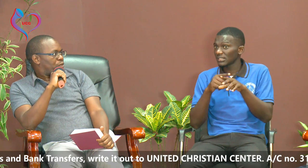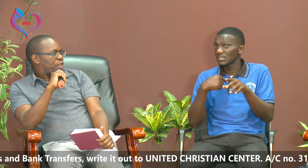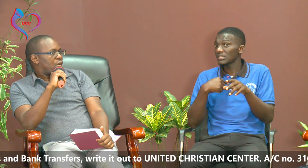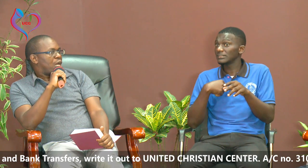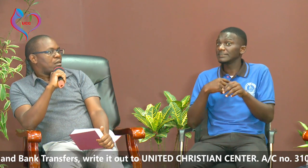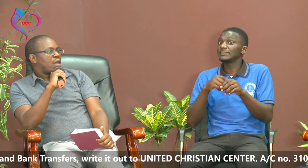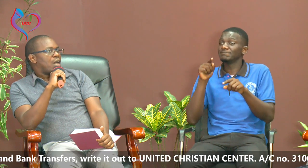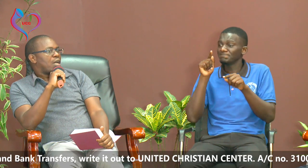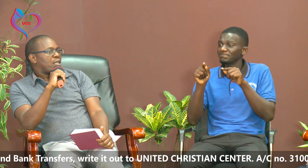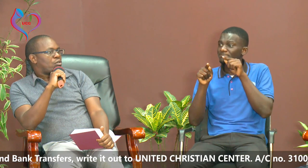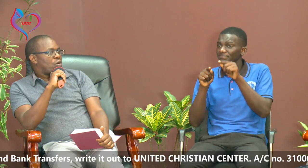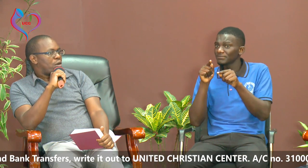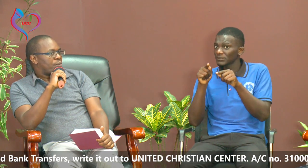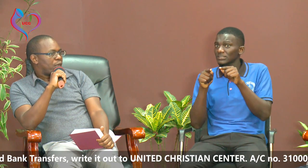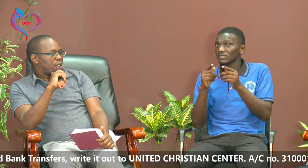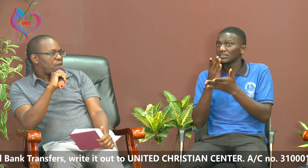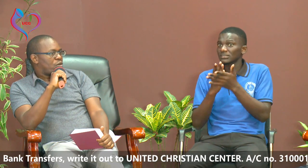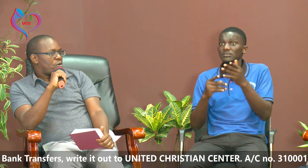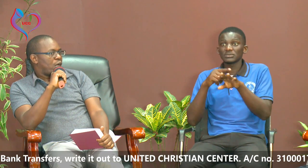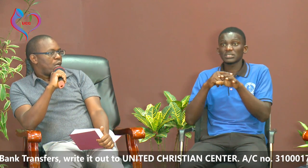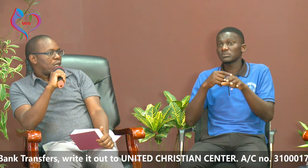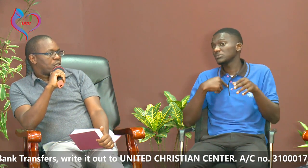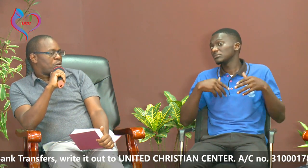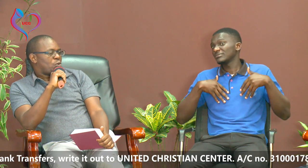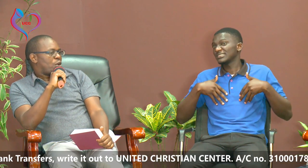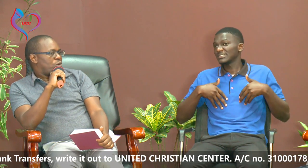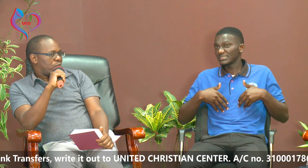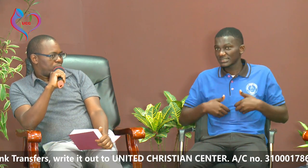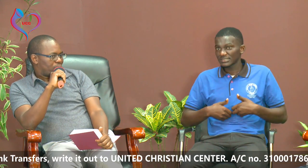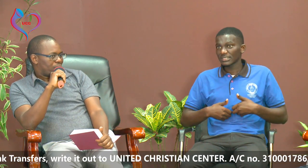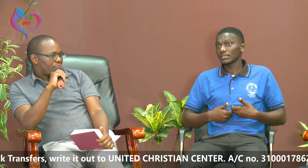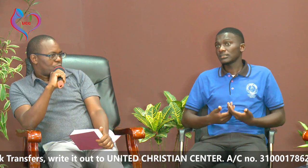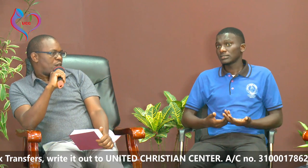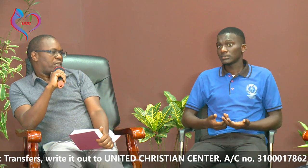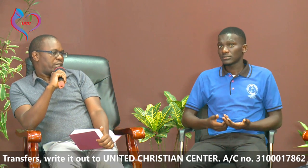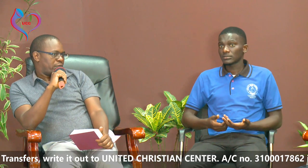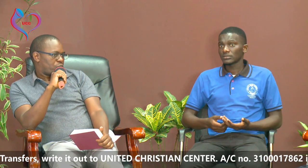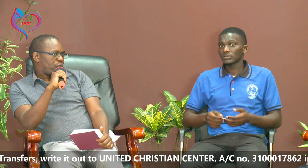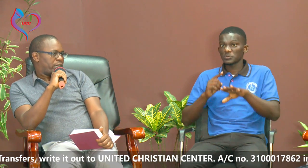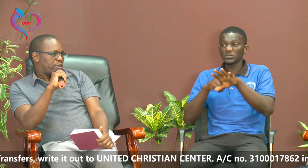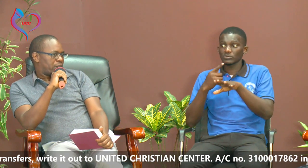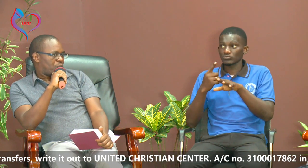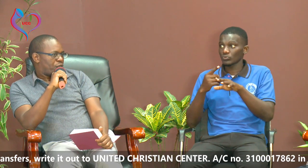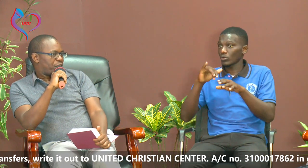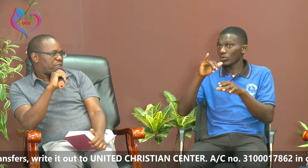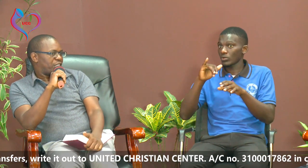ejimu janka nganenko walempira nganyala kowa nsobolo kuwa yogumu twava jinja twali jinja mu conference ye